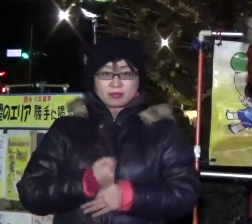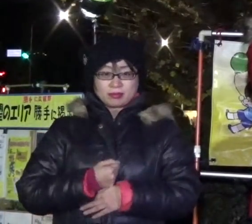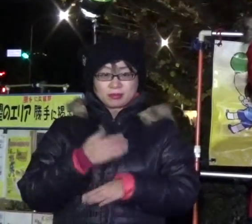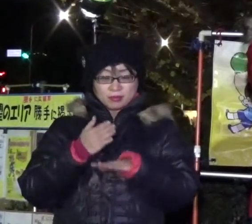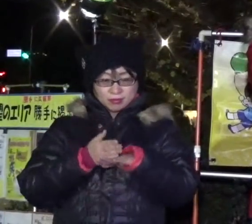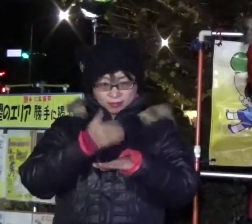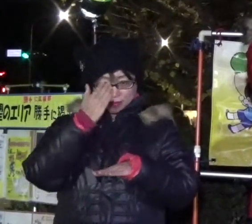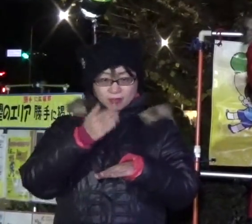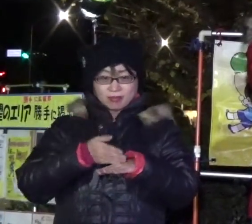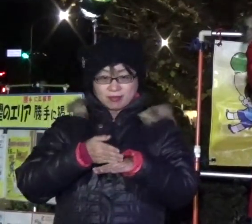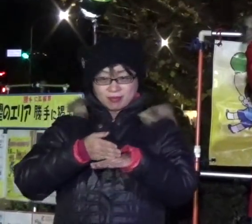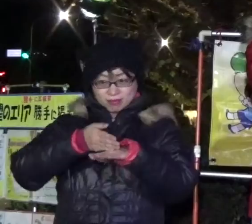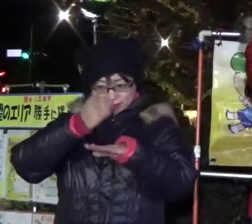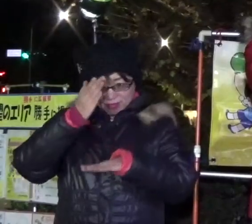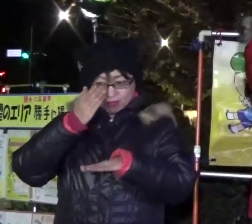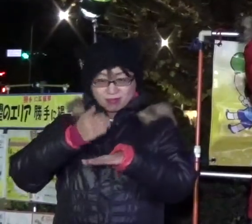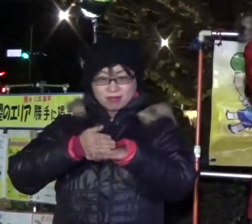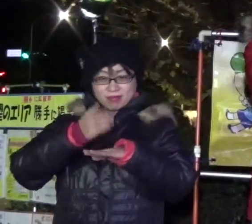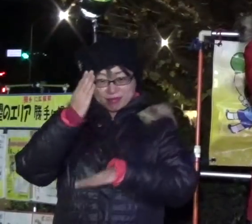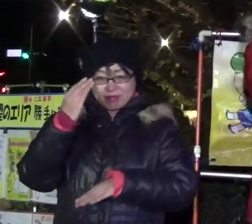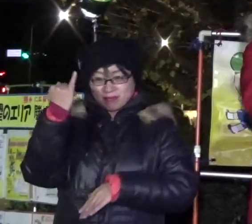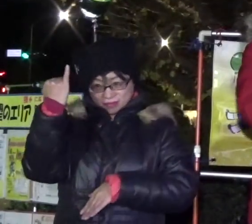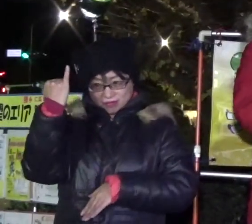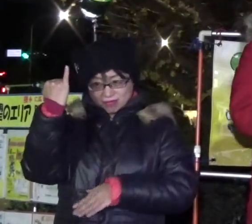とうありがとうありがとう。アスカ